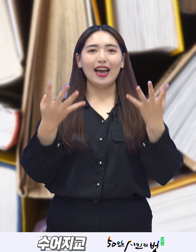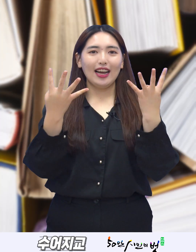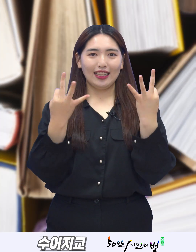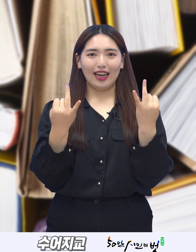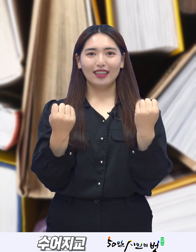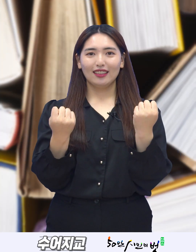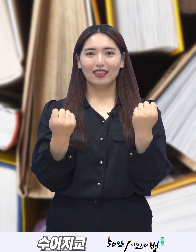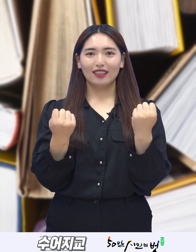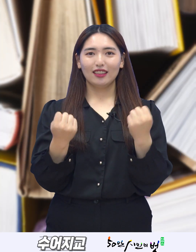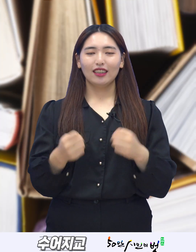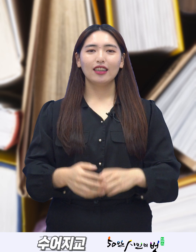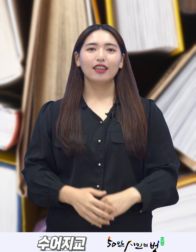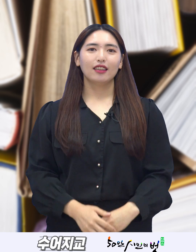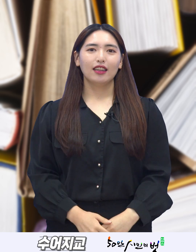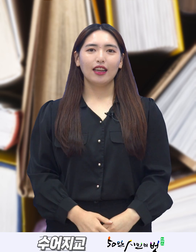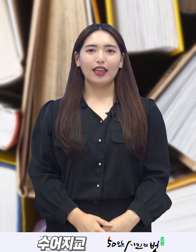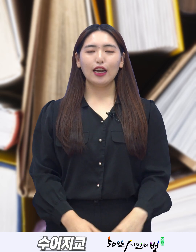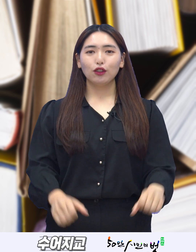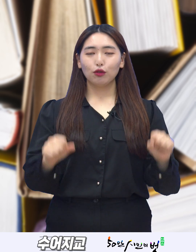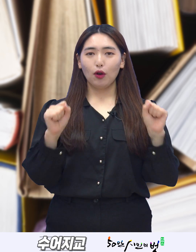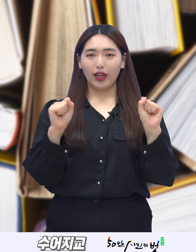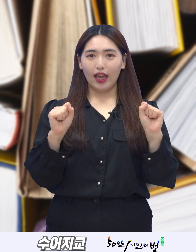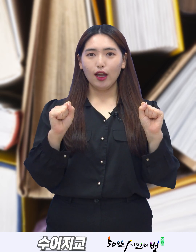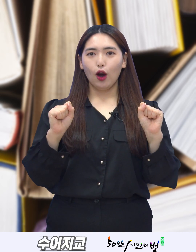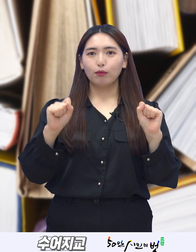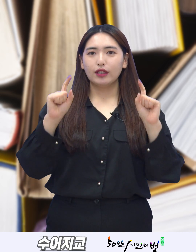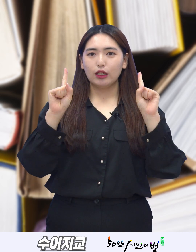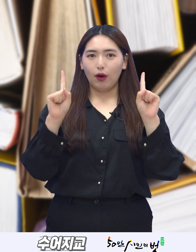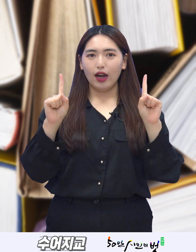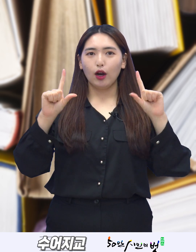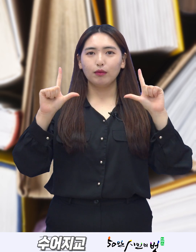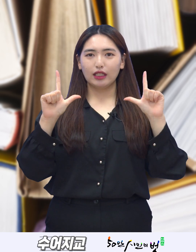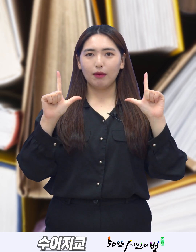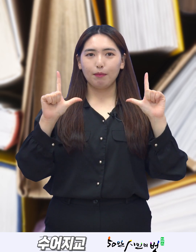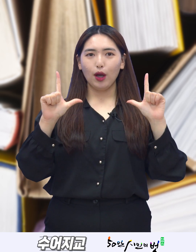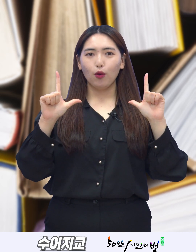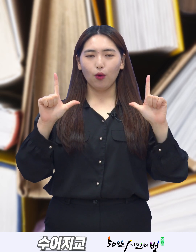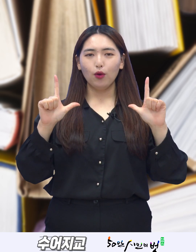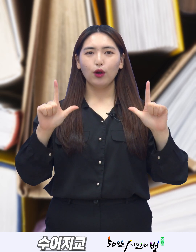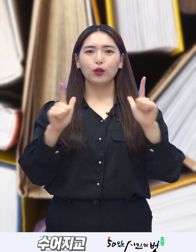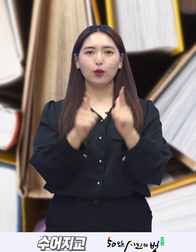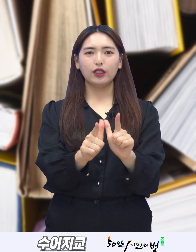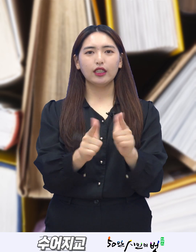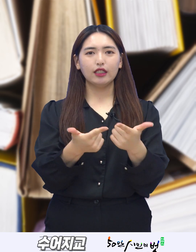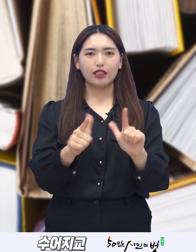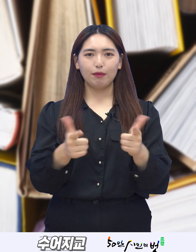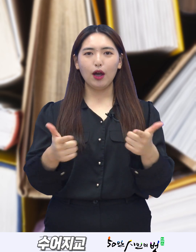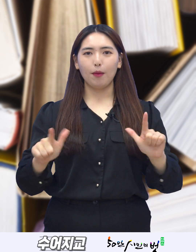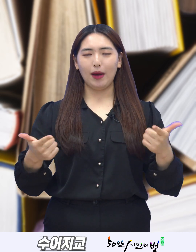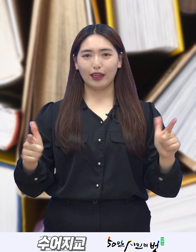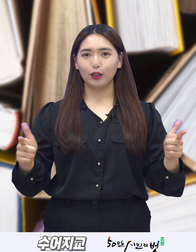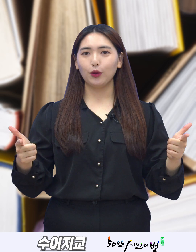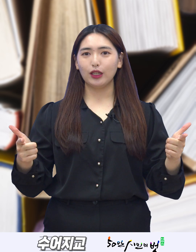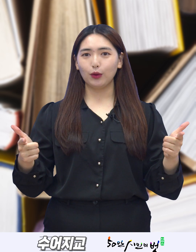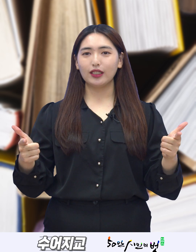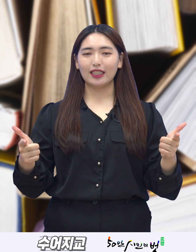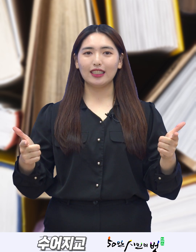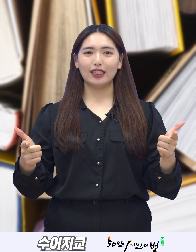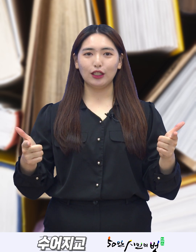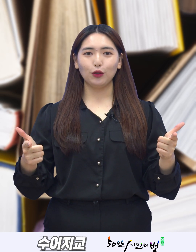다양하다. 양 주먹에 엄지와 검지만 펴고 손을 흔들며 밖으로 이동시키는 이